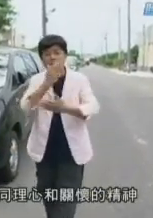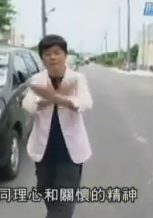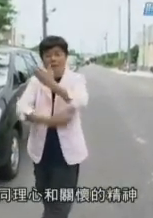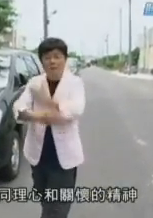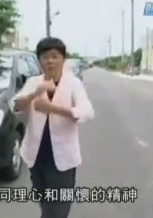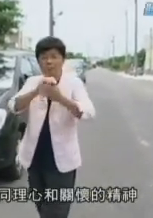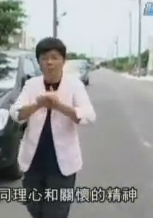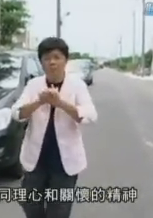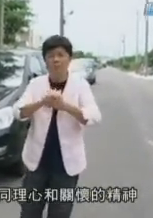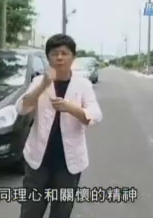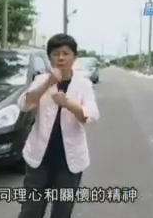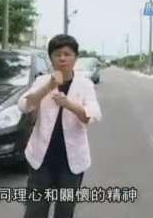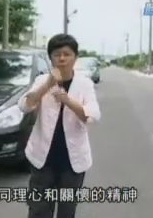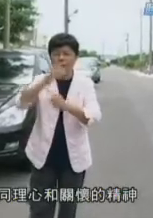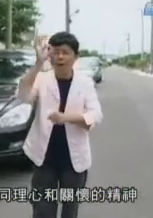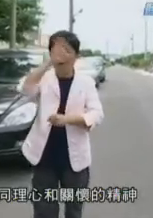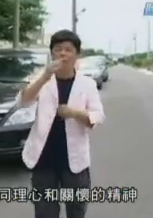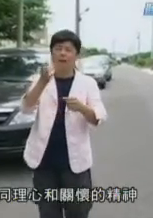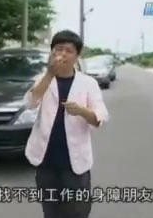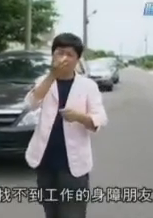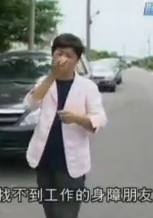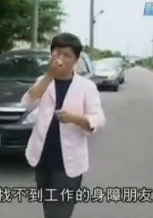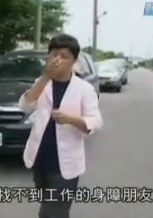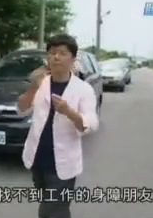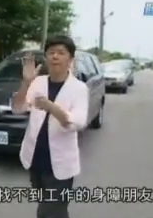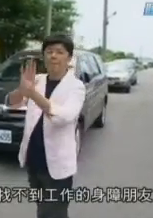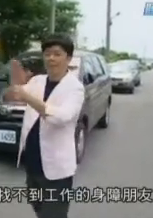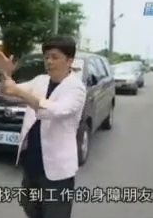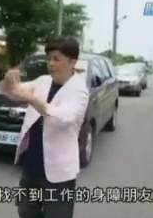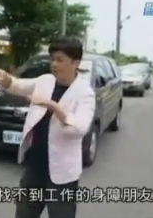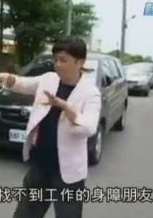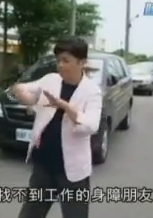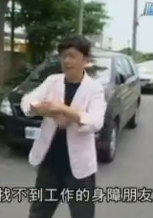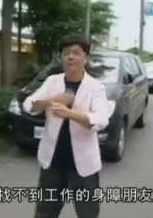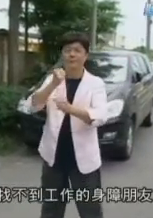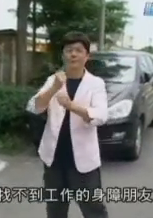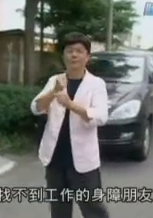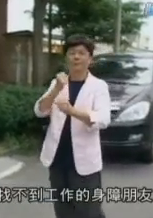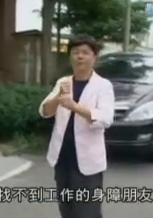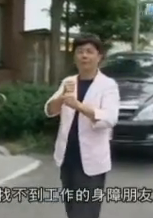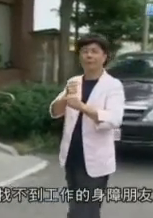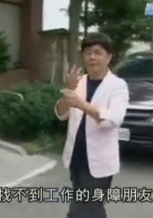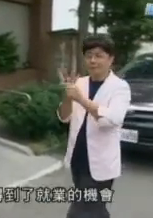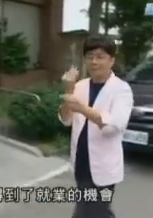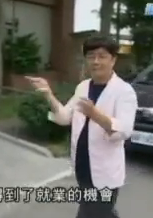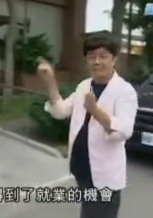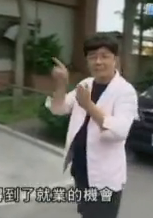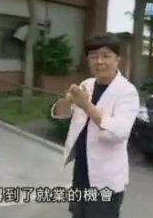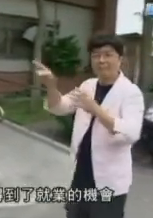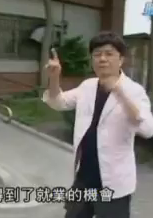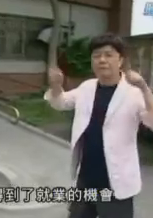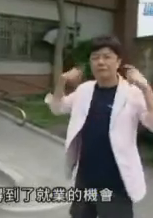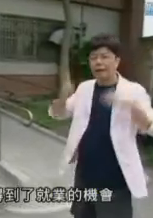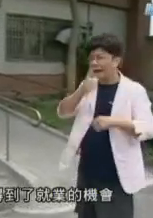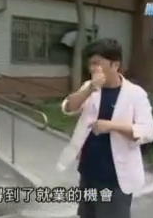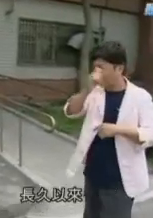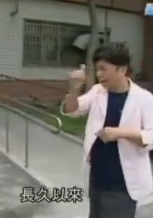和关怀的精神，帮很多找不到工作的身障朋友得到了就业的机会。长久以